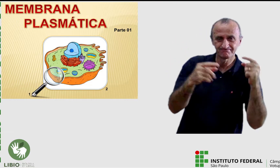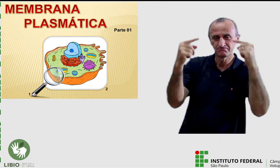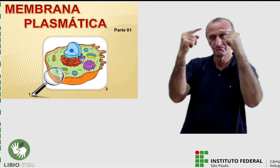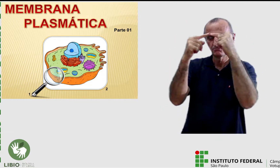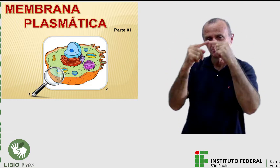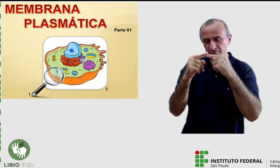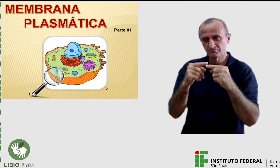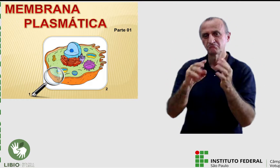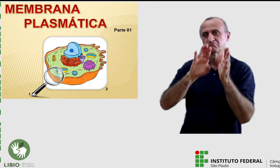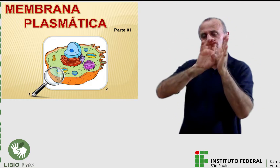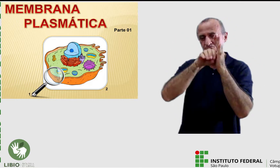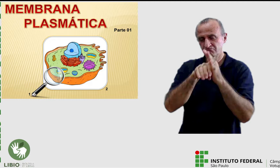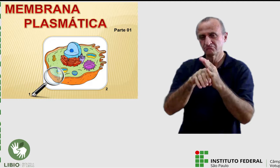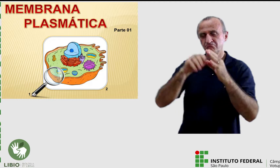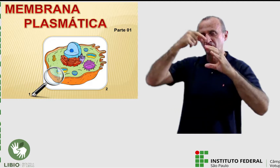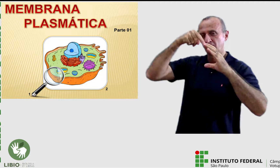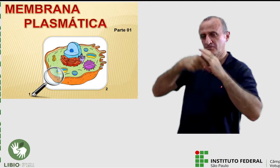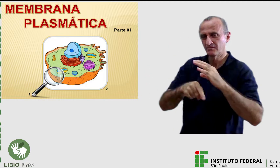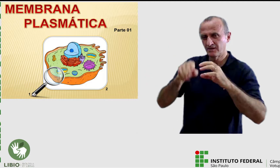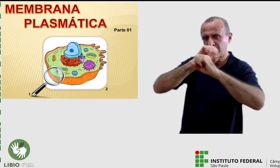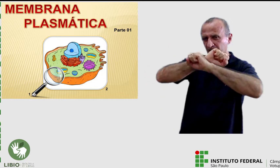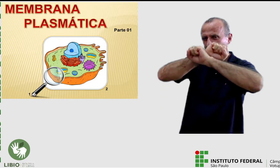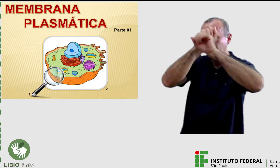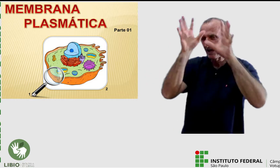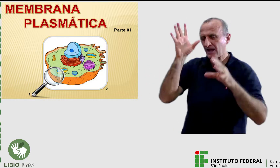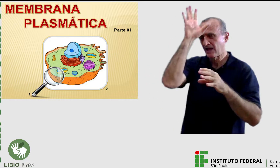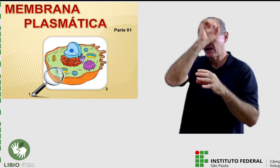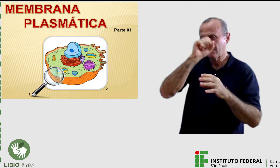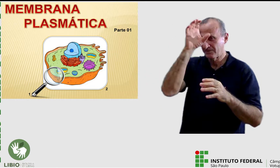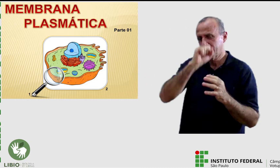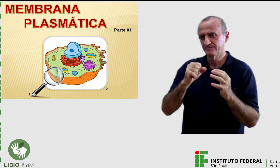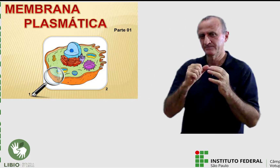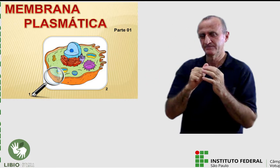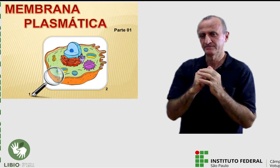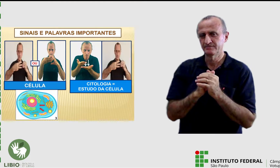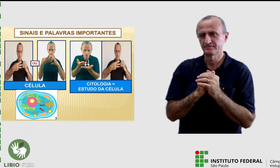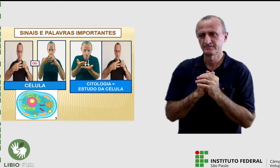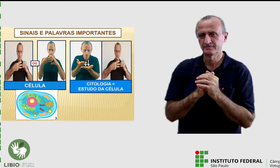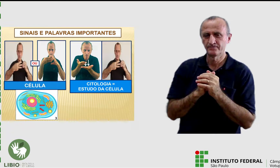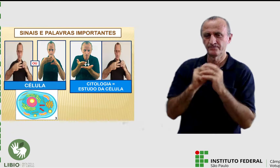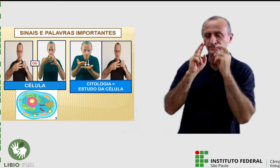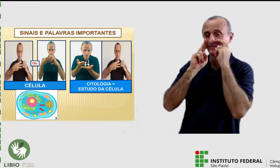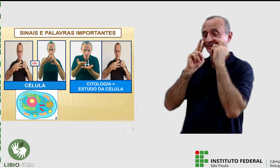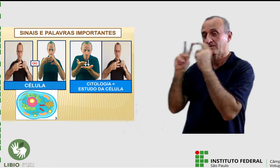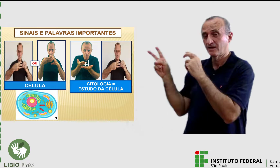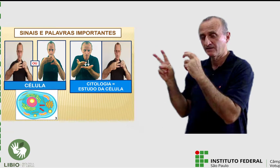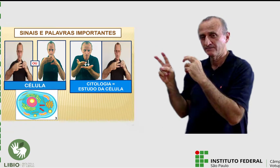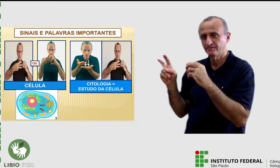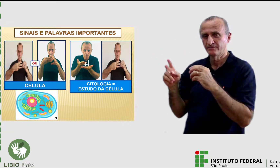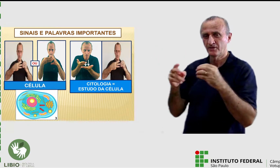as relações, os conceitos, com maior profundidade e clareza. Veja aqui. Célula,